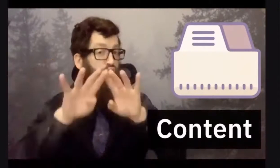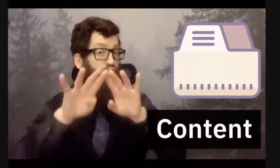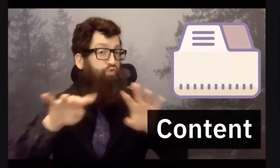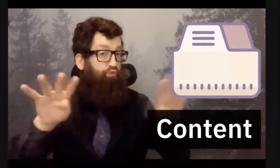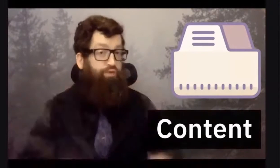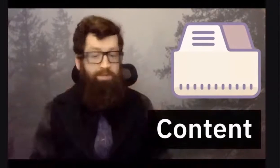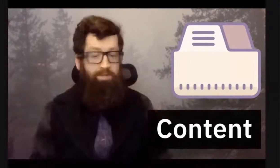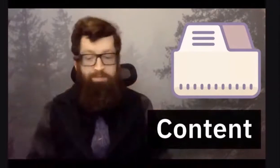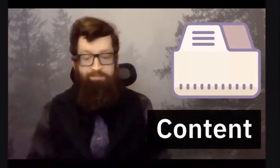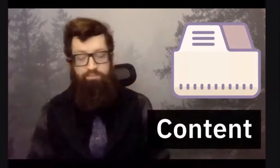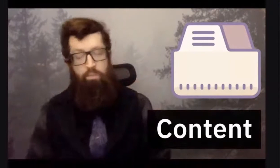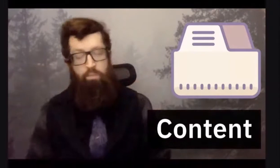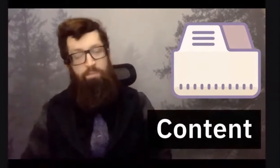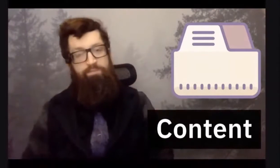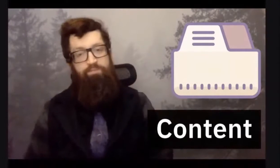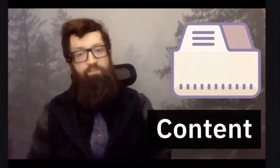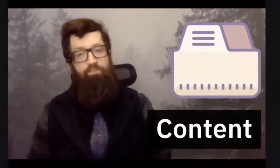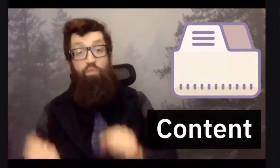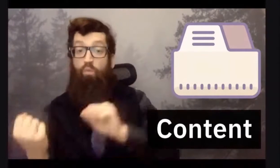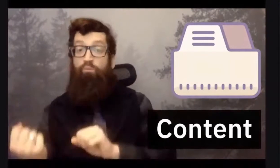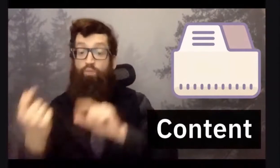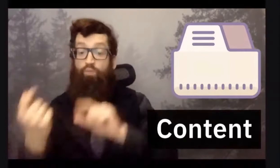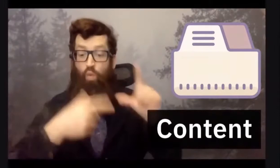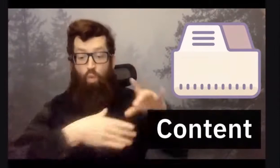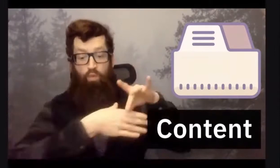El contenido debe ir también